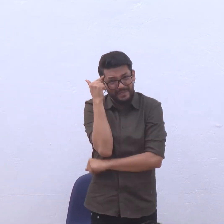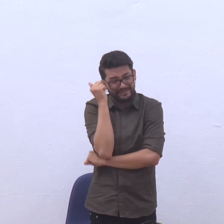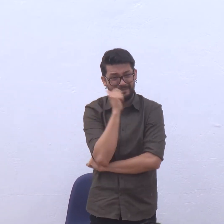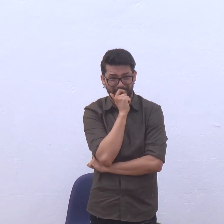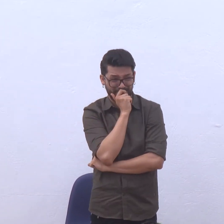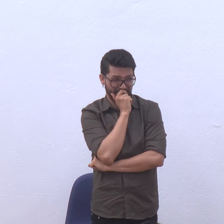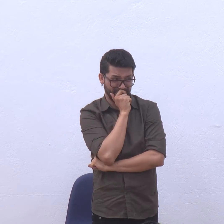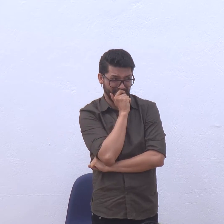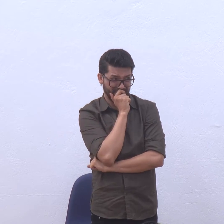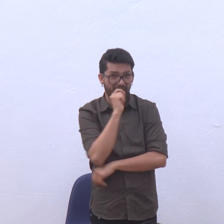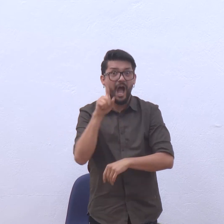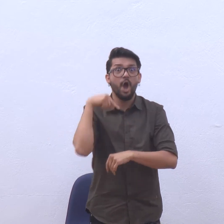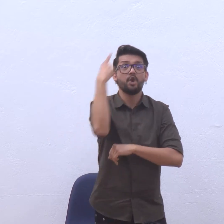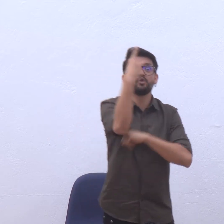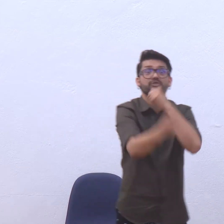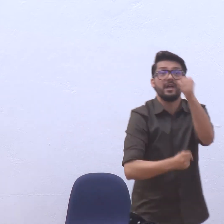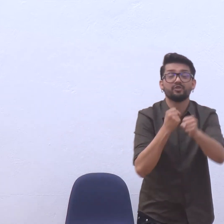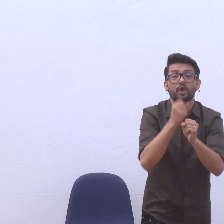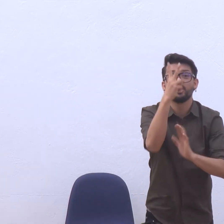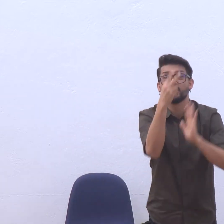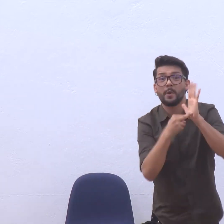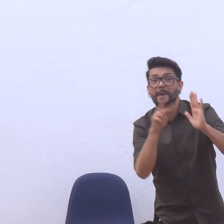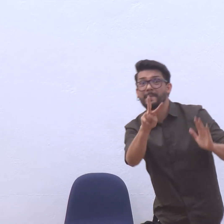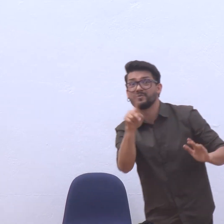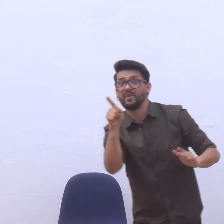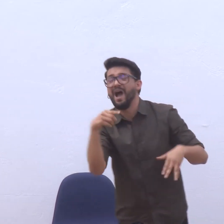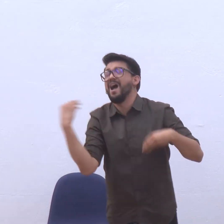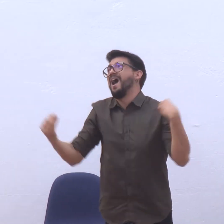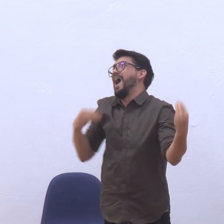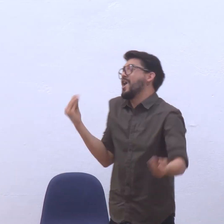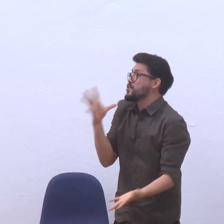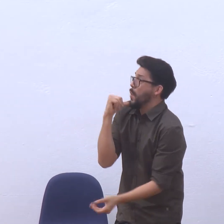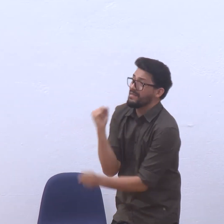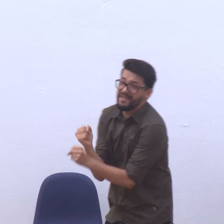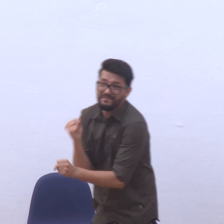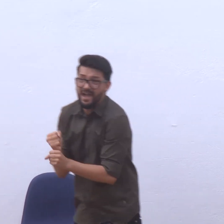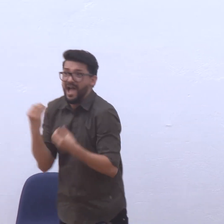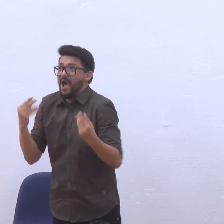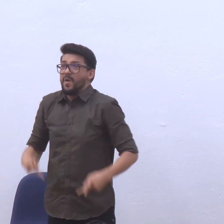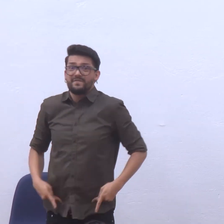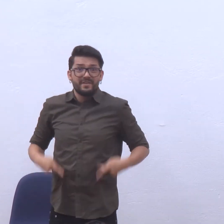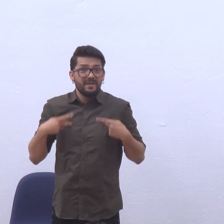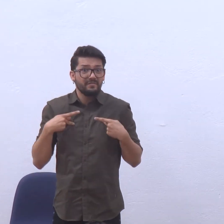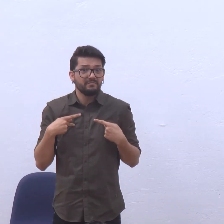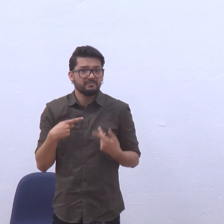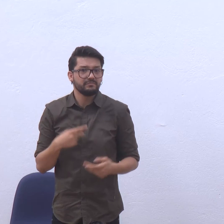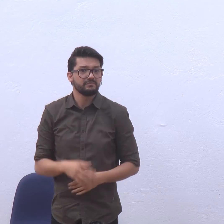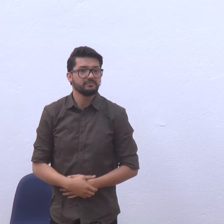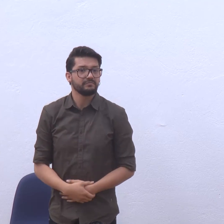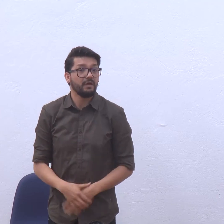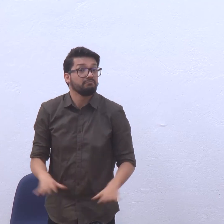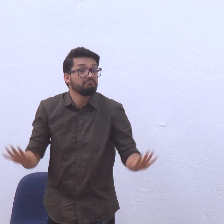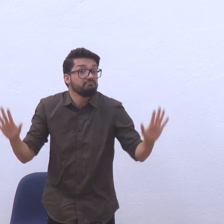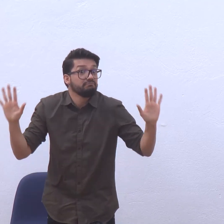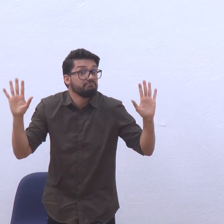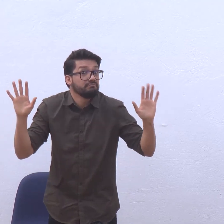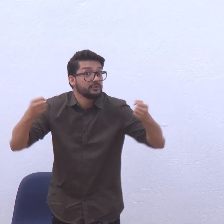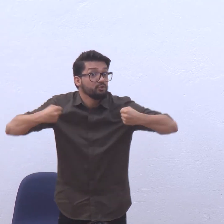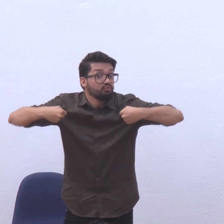muchos, muchas empresas cerraron y muchos estaban en angustia y preocupados y aún siguen pensando, ¿qué vamos a hacer del 2021?